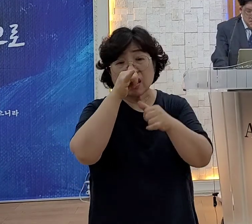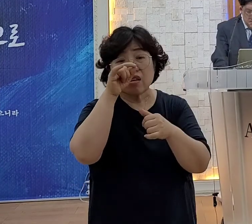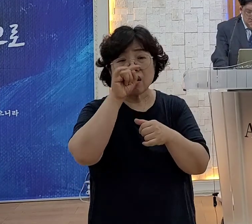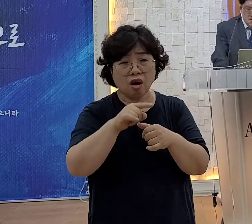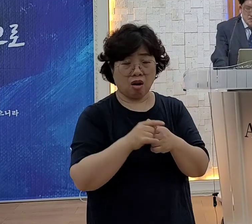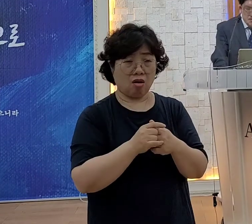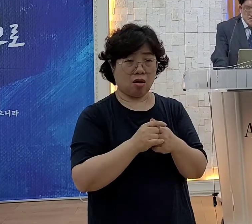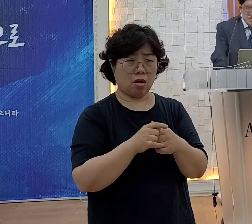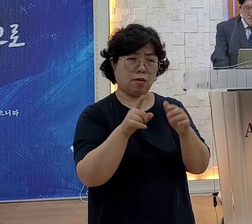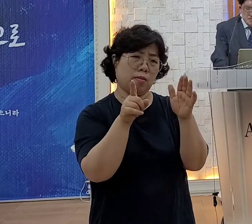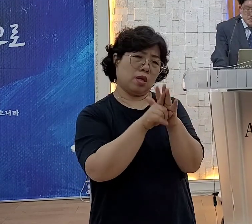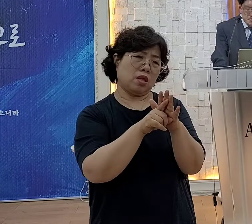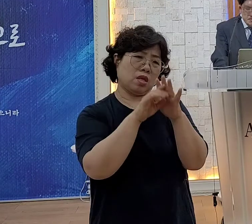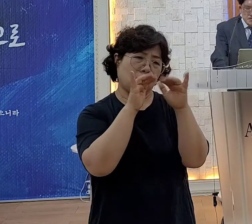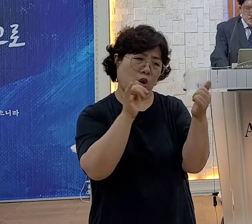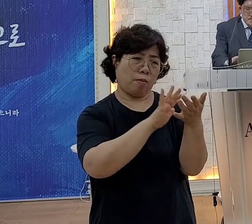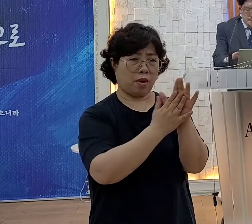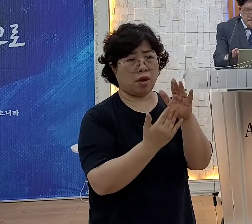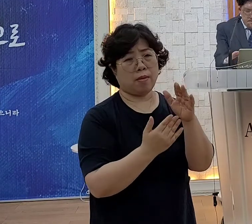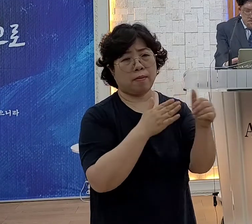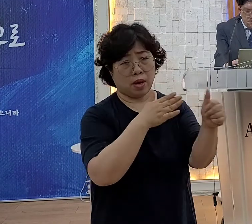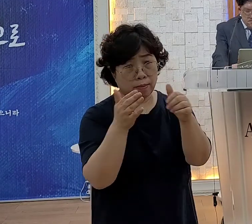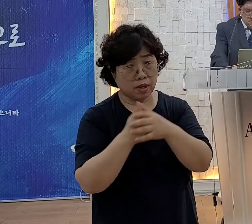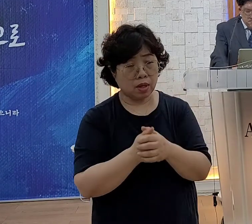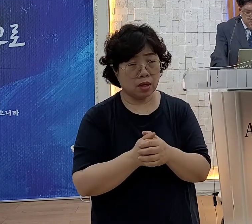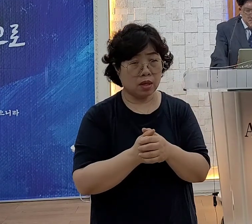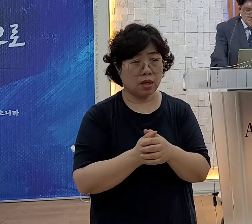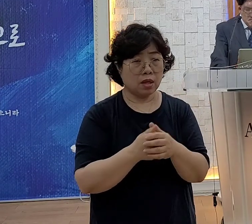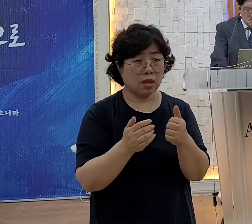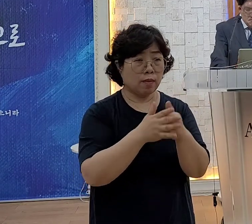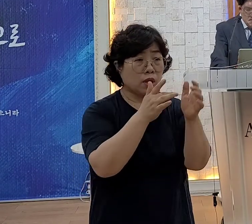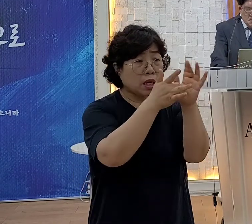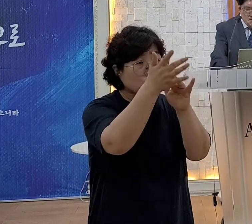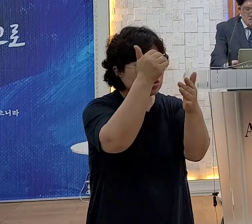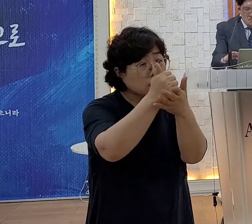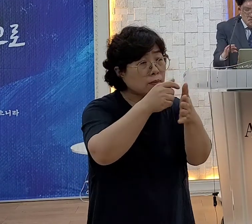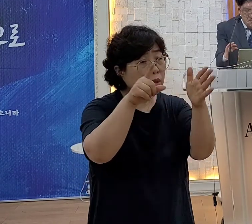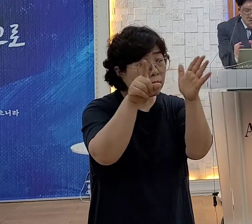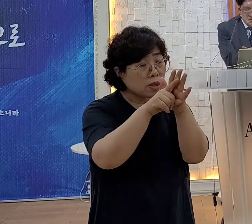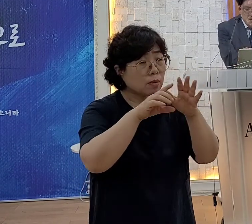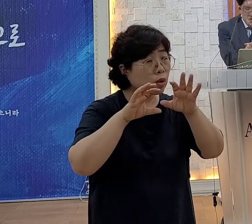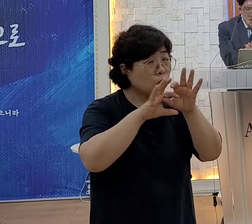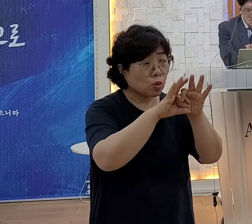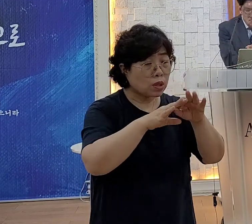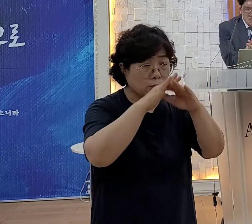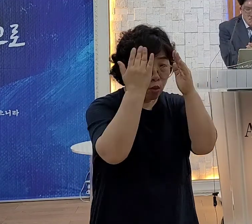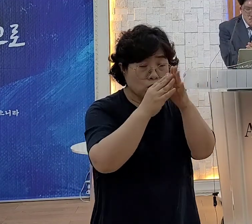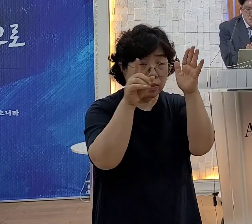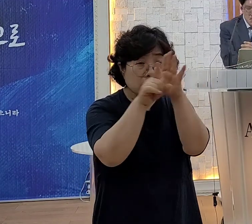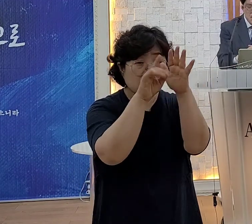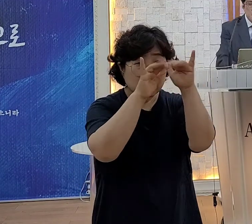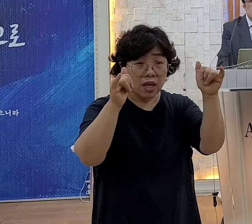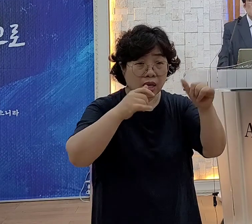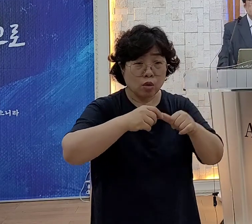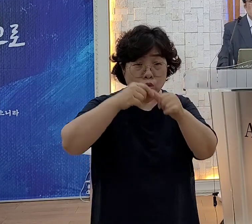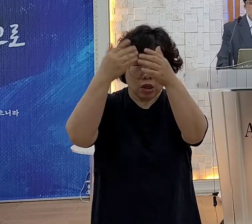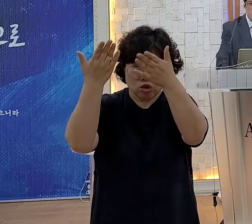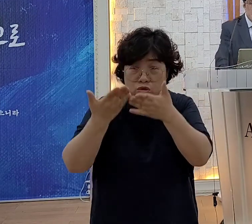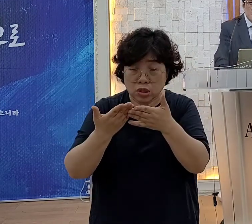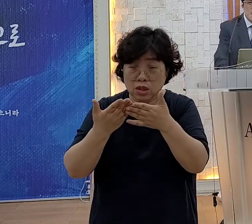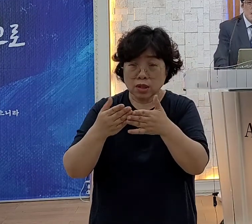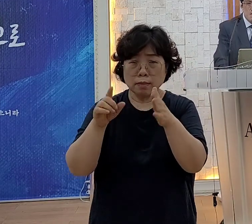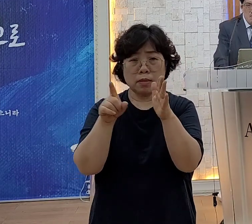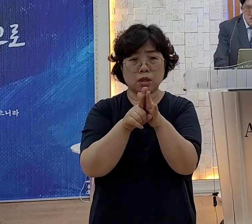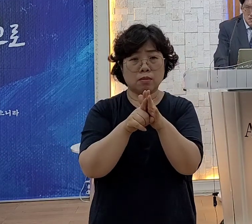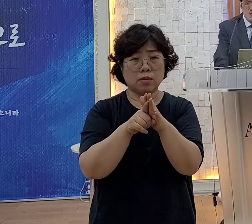사실을 믿어야 되는 거예요. 그래서 이 예수를 믿음으로 모든 믿는 자에게 구원을 주시는 이